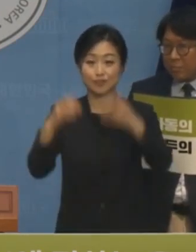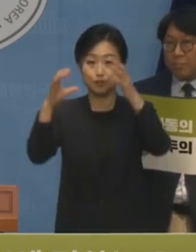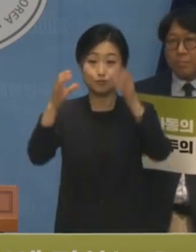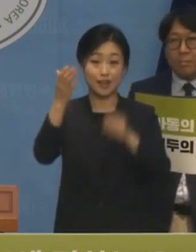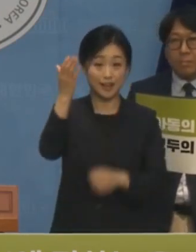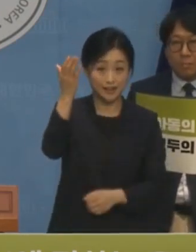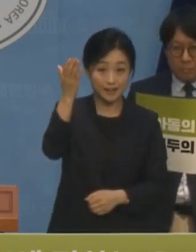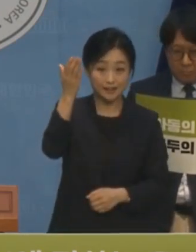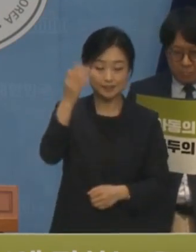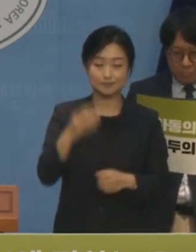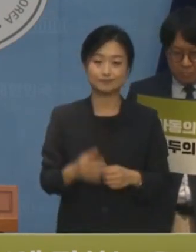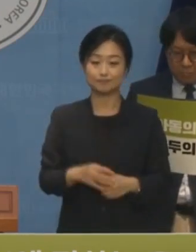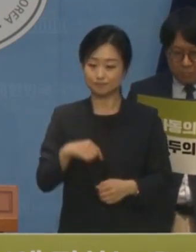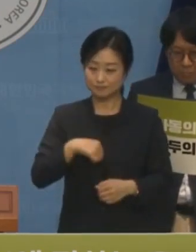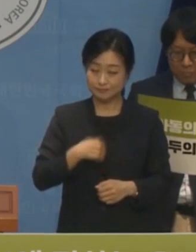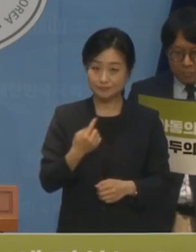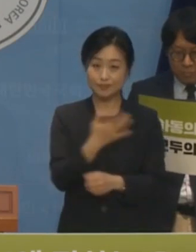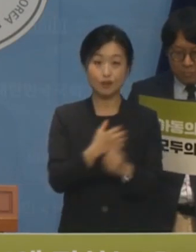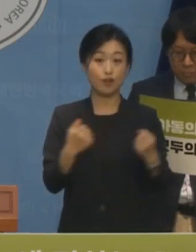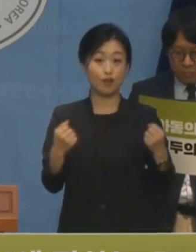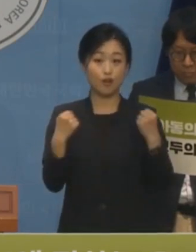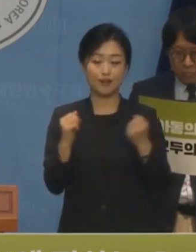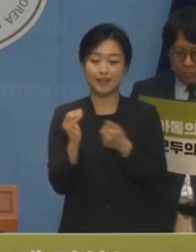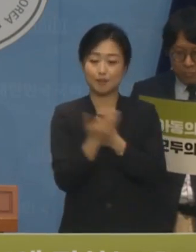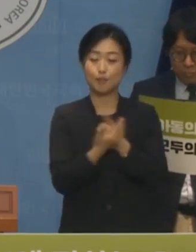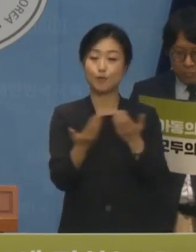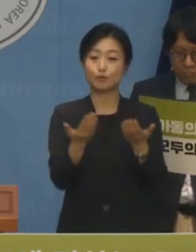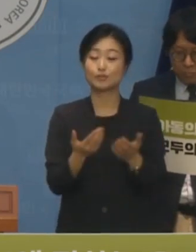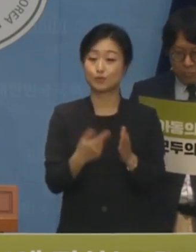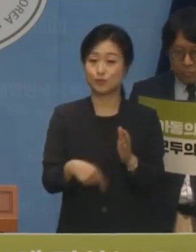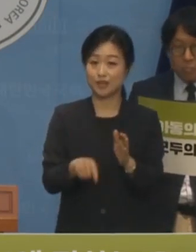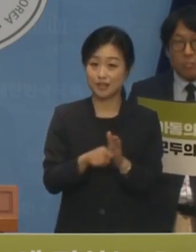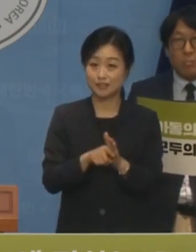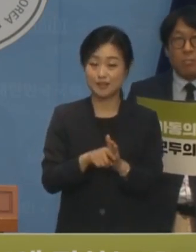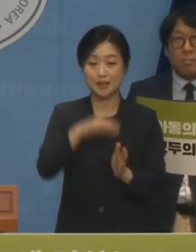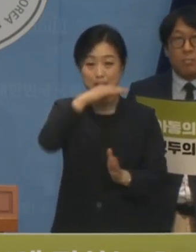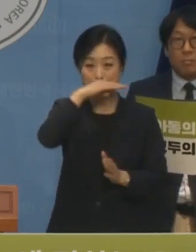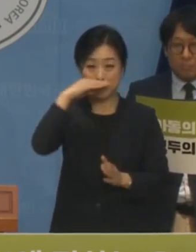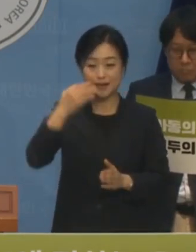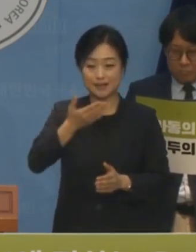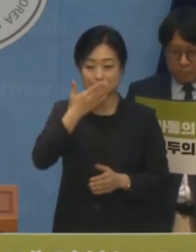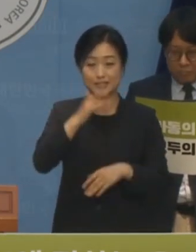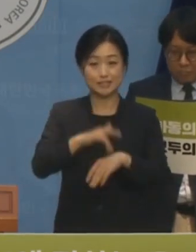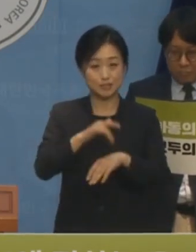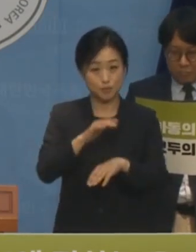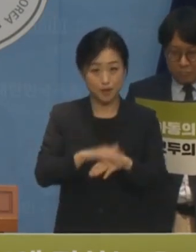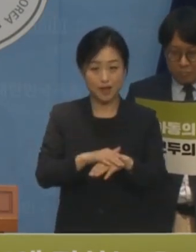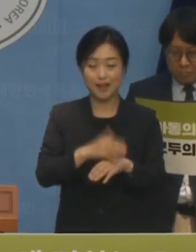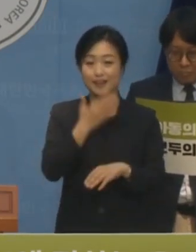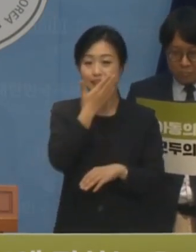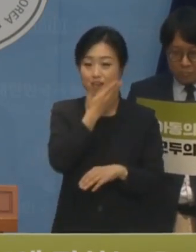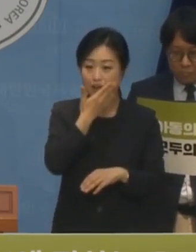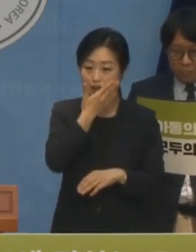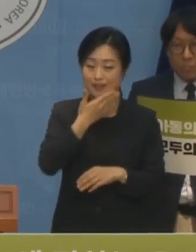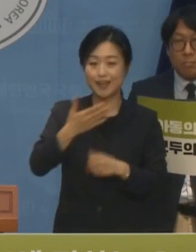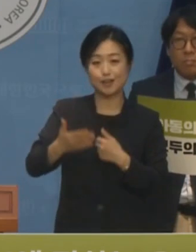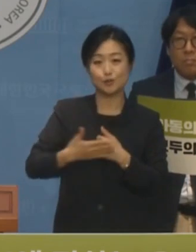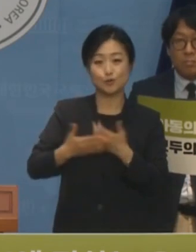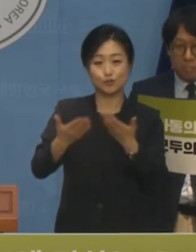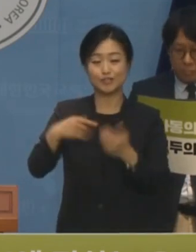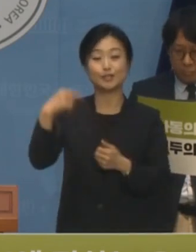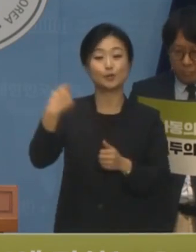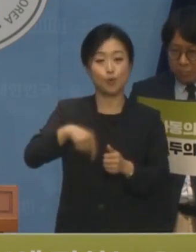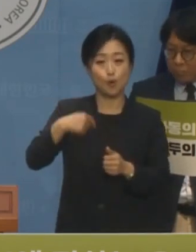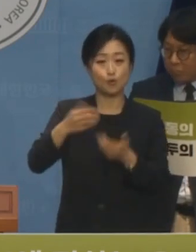국가에서는 아동들이 스스로 신체 건강을 지킬 수 있도록 올바른 식습관 및 영양 섭취에 도움이 되는